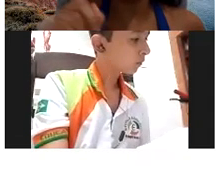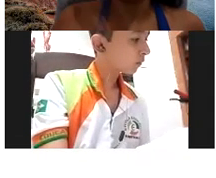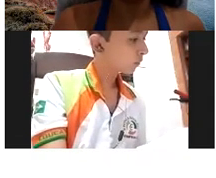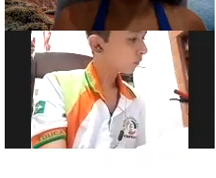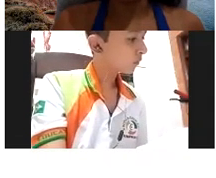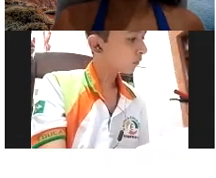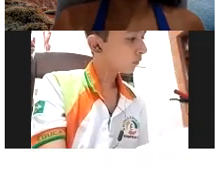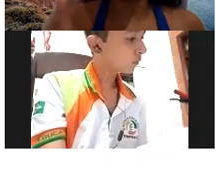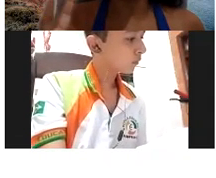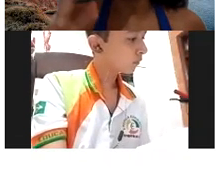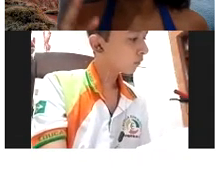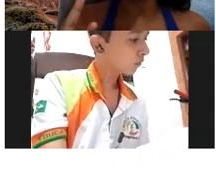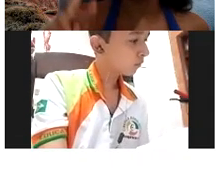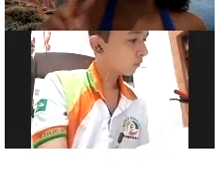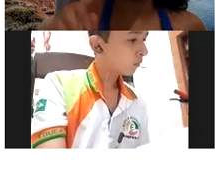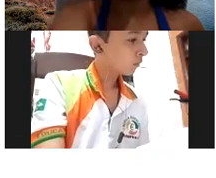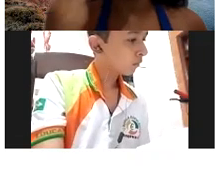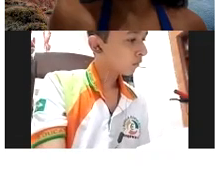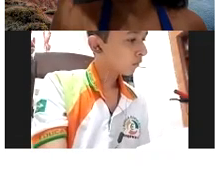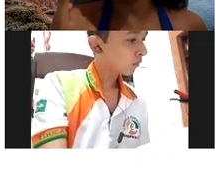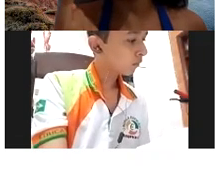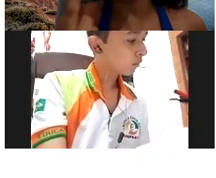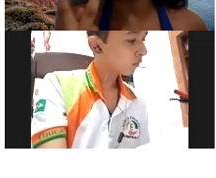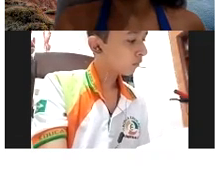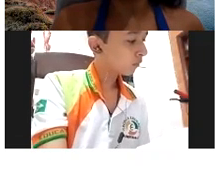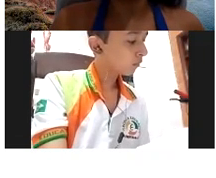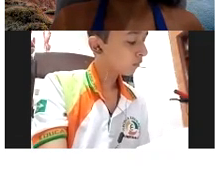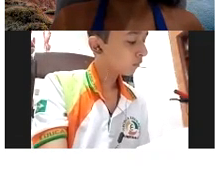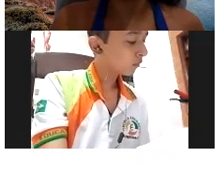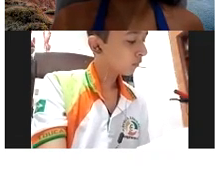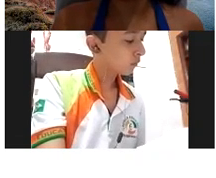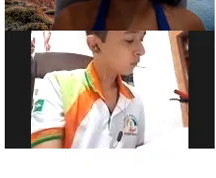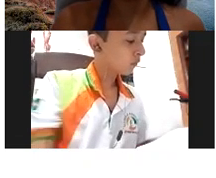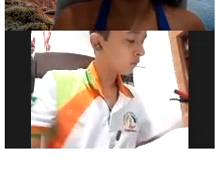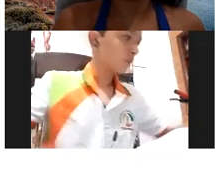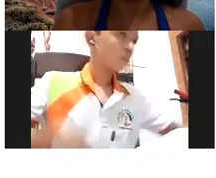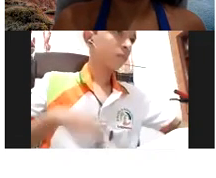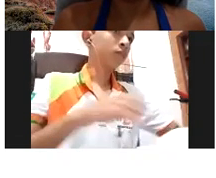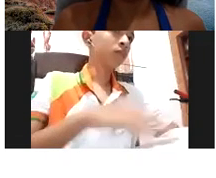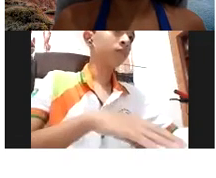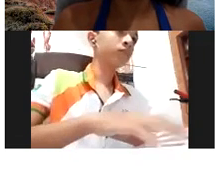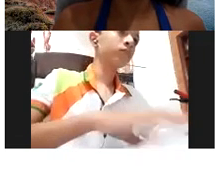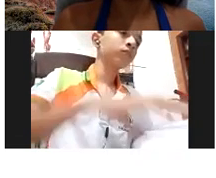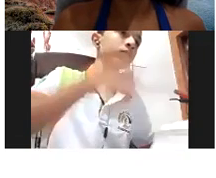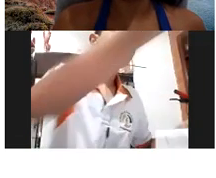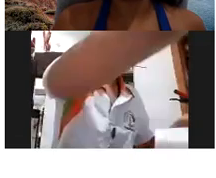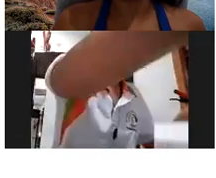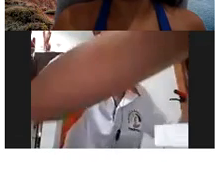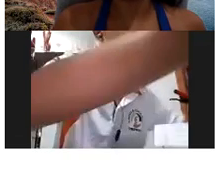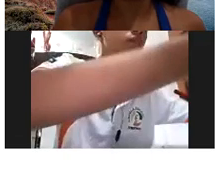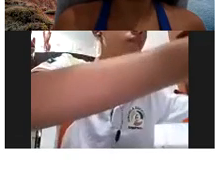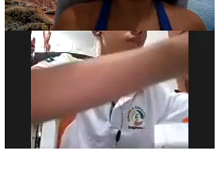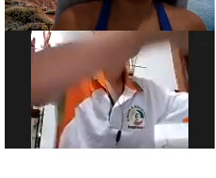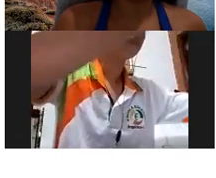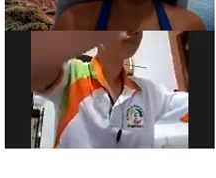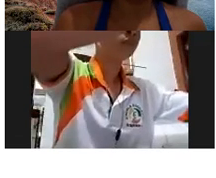estão mais difíceis tem um ela só sobre fez assim você não implicasse é só uma troca ou duas trocas mas se você prestar atenção você consegue